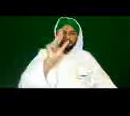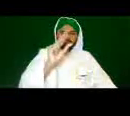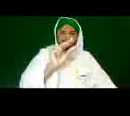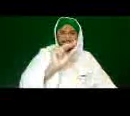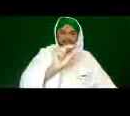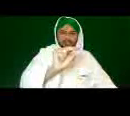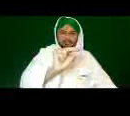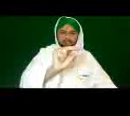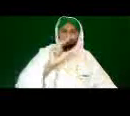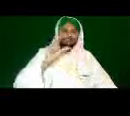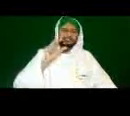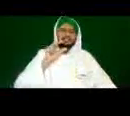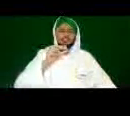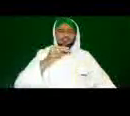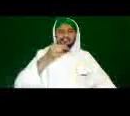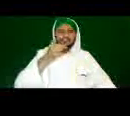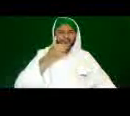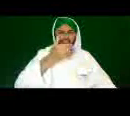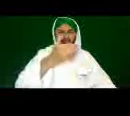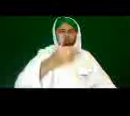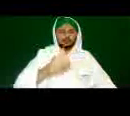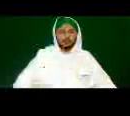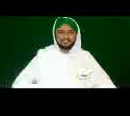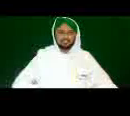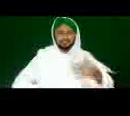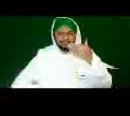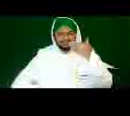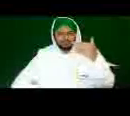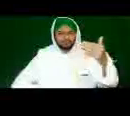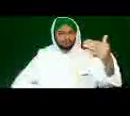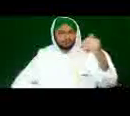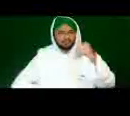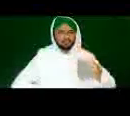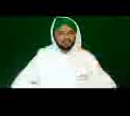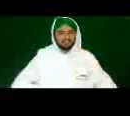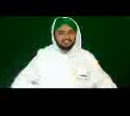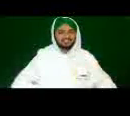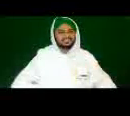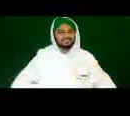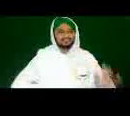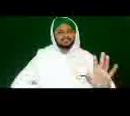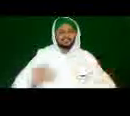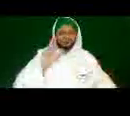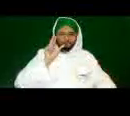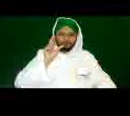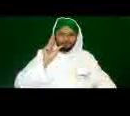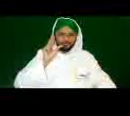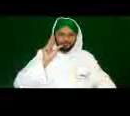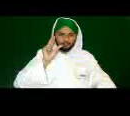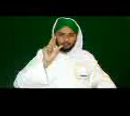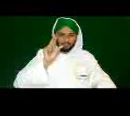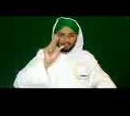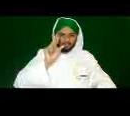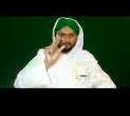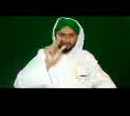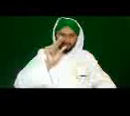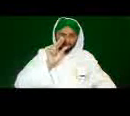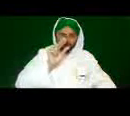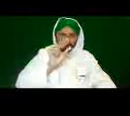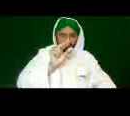جانا. کوئی جیسے جاتا ہے تو جتنا دور ہوتا جاتا ہے اتنا نظروں سے اوجھل ہوتا چلا جاتا ہے، جتنا تو یوں وہ پہلے بڑا ہوتا ہے پھر چھوٹا ہوتے ہوتے ہوتے ہوتے